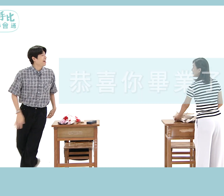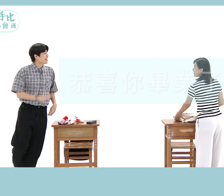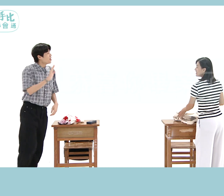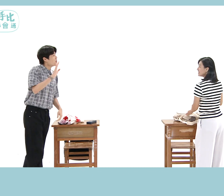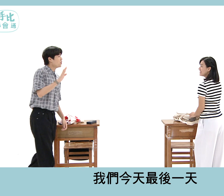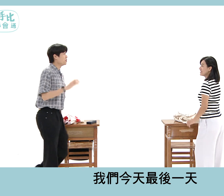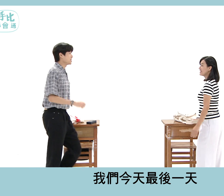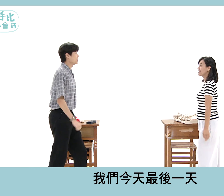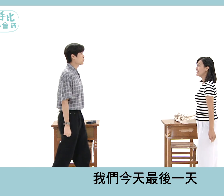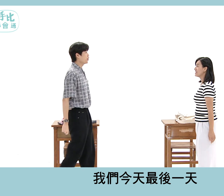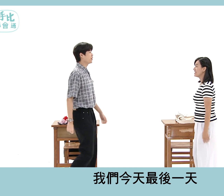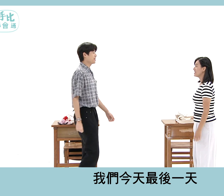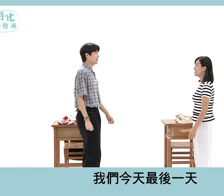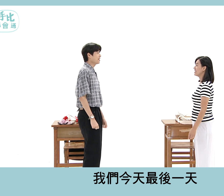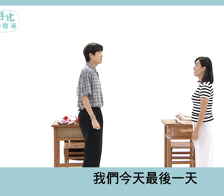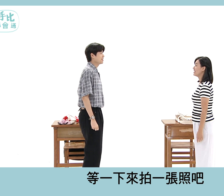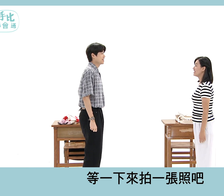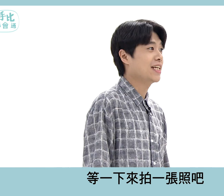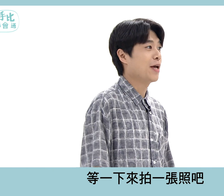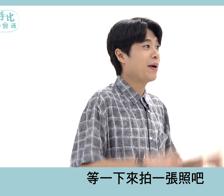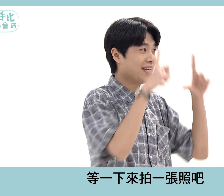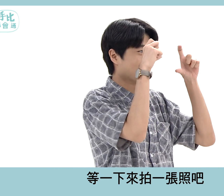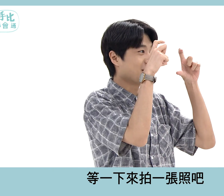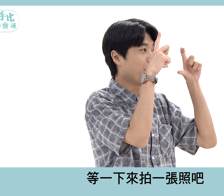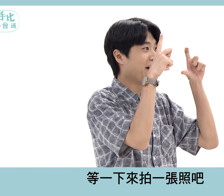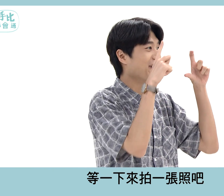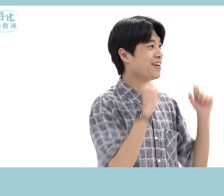嗨，我们今天最后一天，等一下来拍一张照吧。